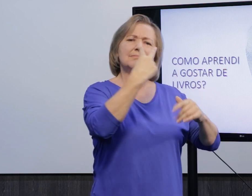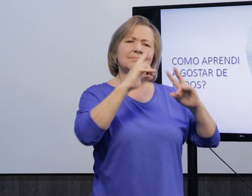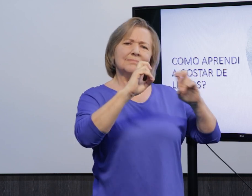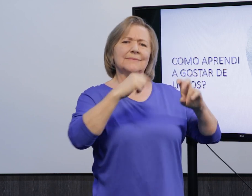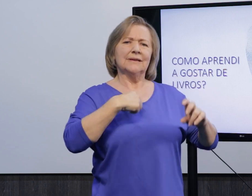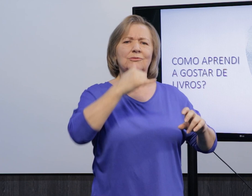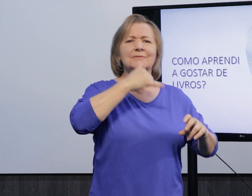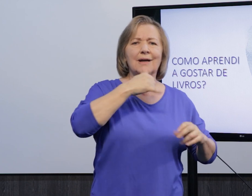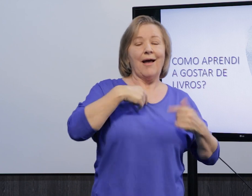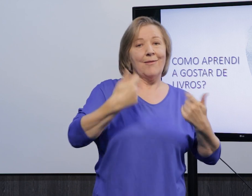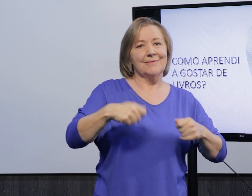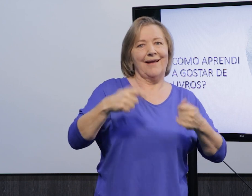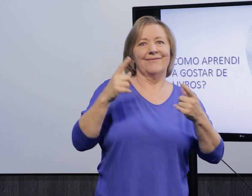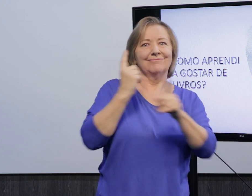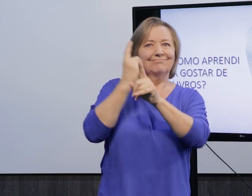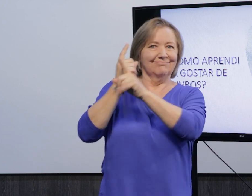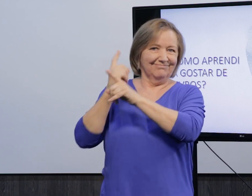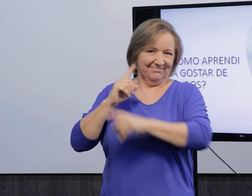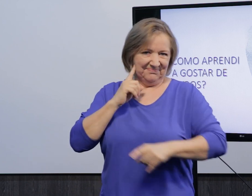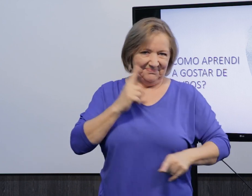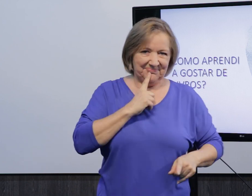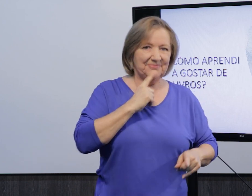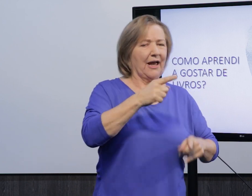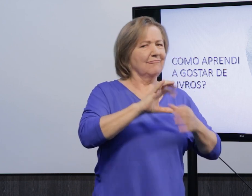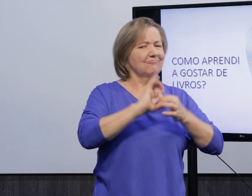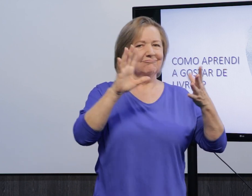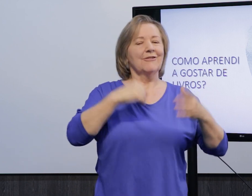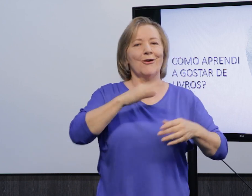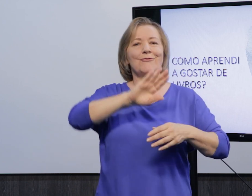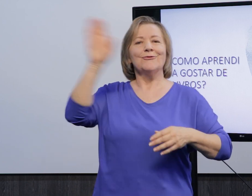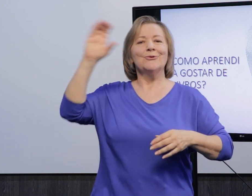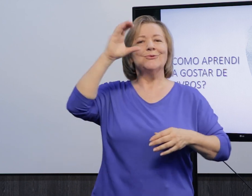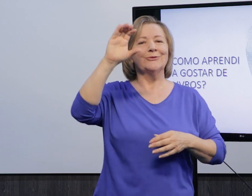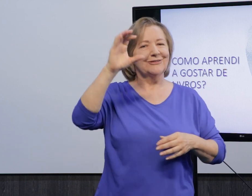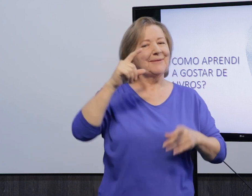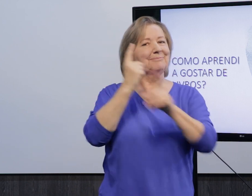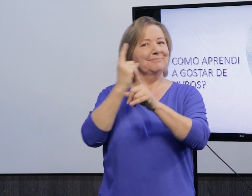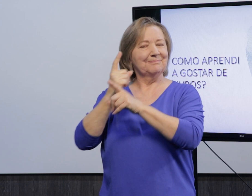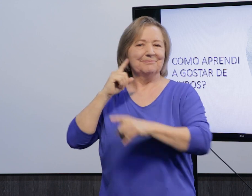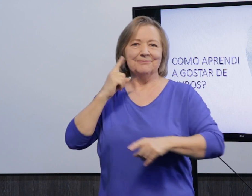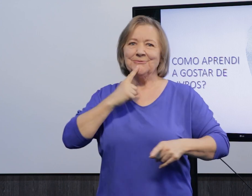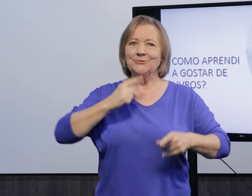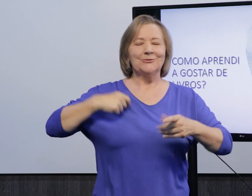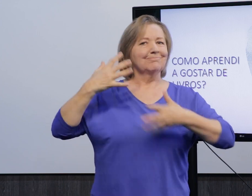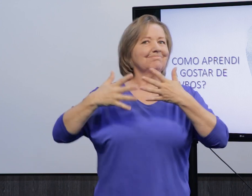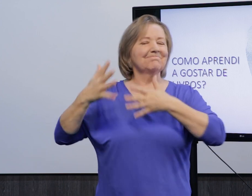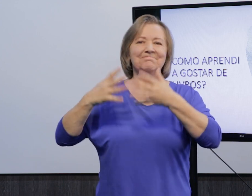aí o meu namorado da época né percebeu que que eu tava triste então né eu fui né para Curitiba naquela época para